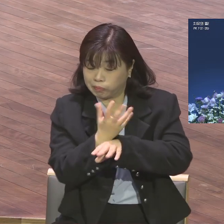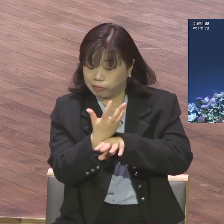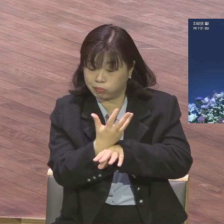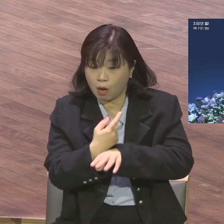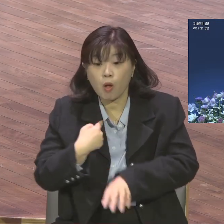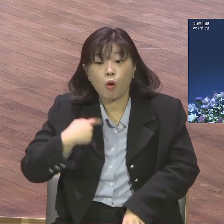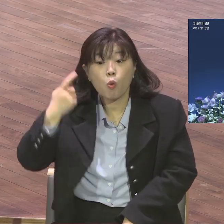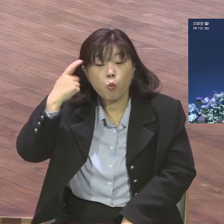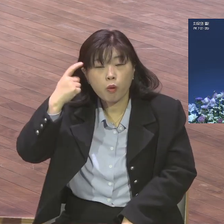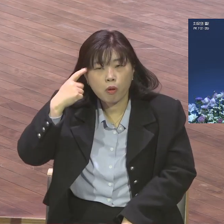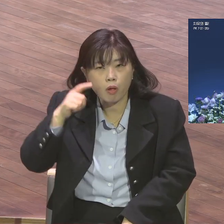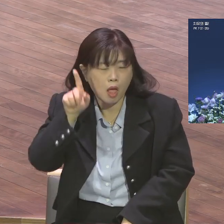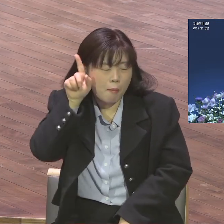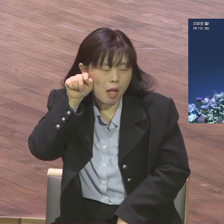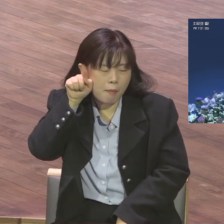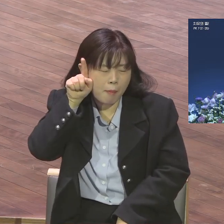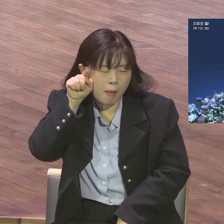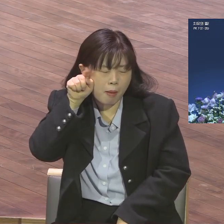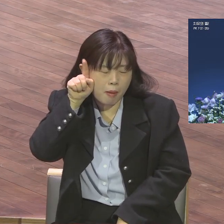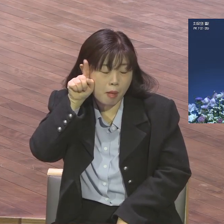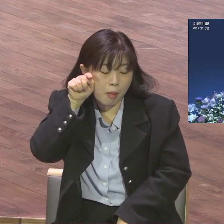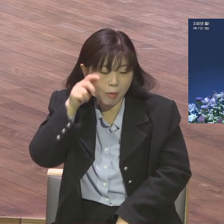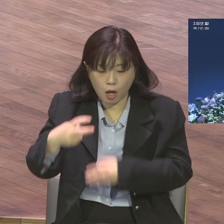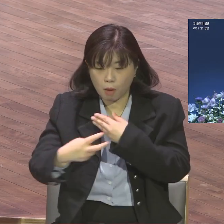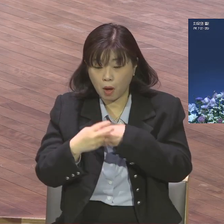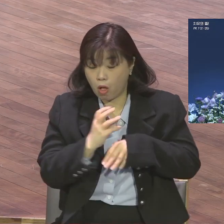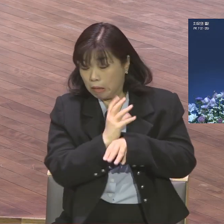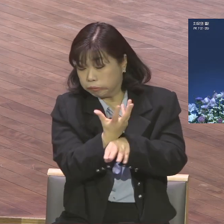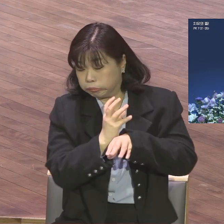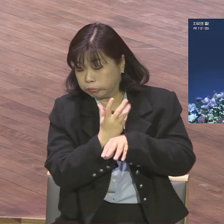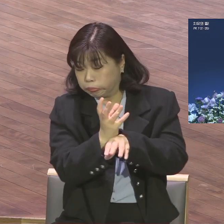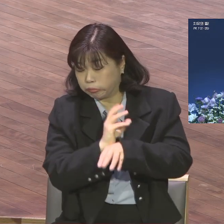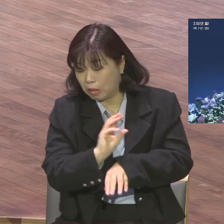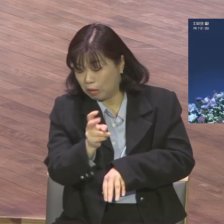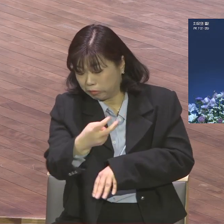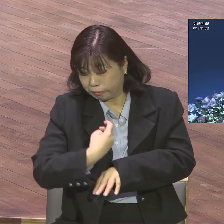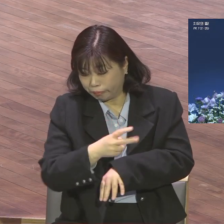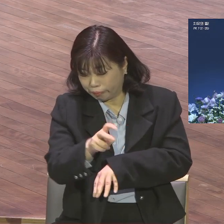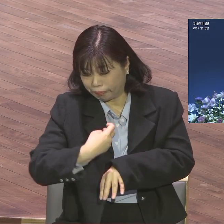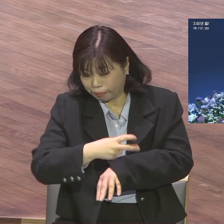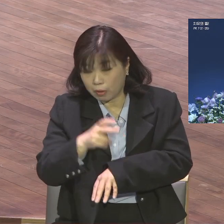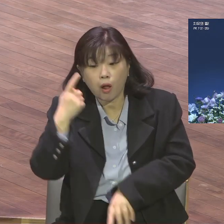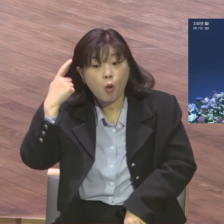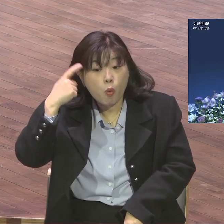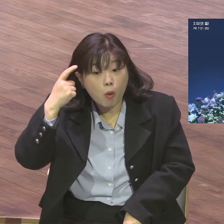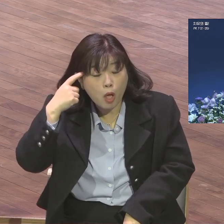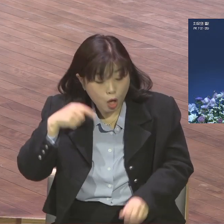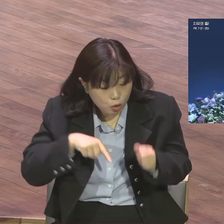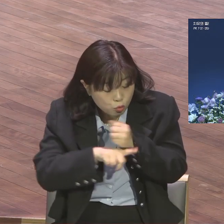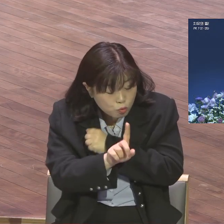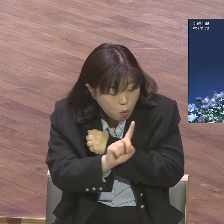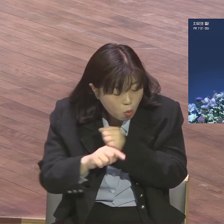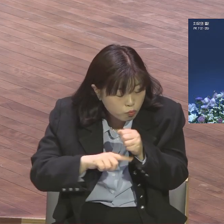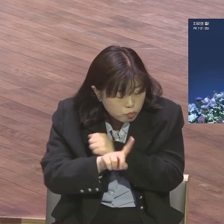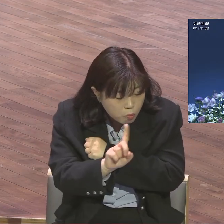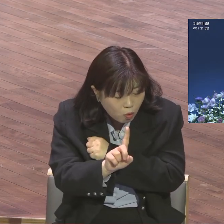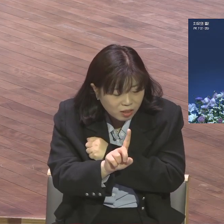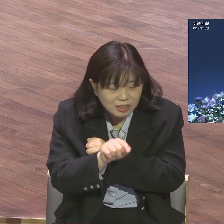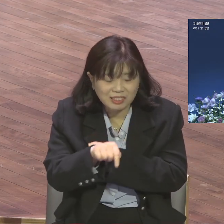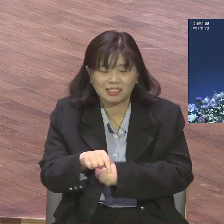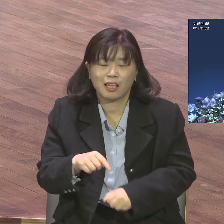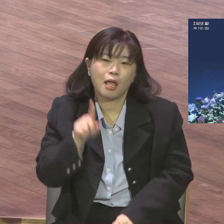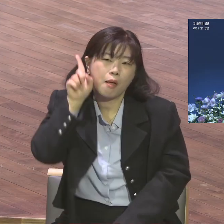매일 밤, 그 뭐 일주일에 한 분이 아니고 매일 밤 앰뷸런스가 온다는 거예요. 그 내용이 뭐냐,